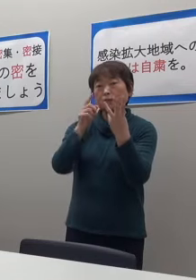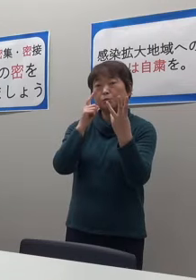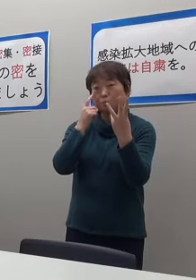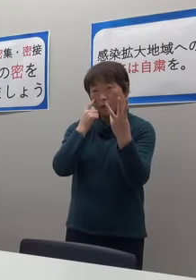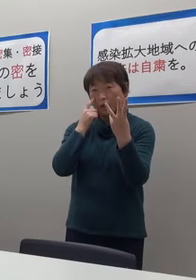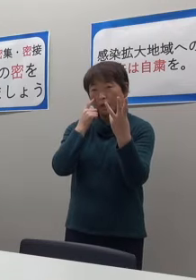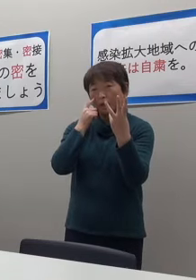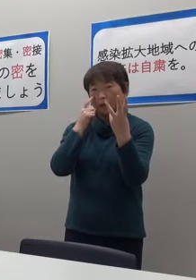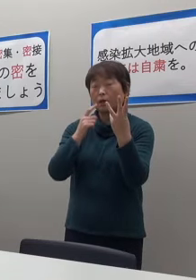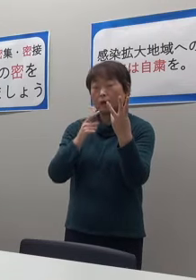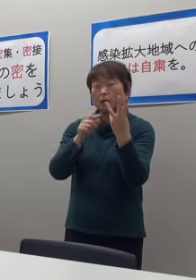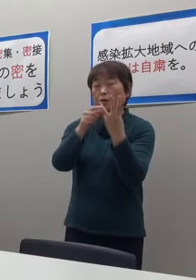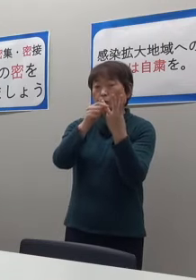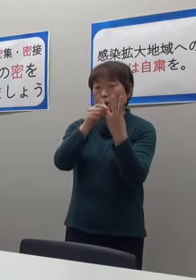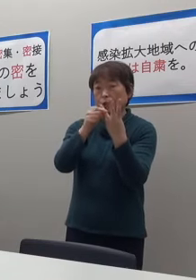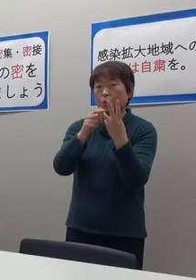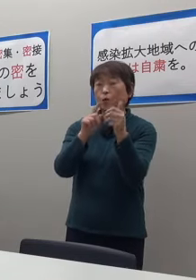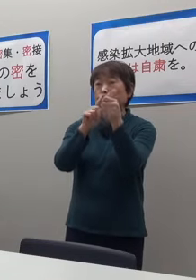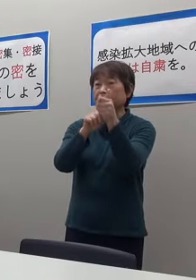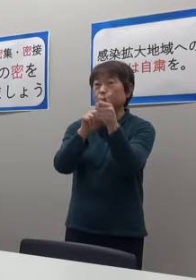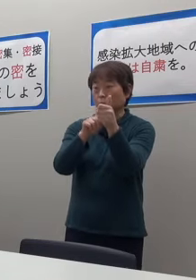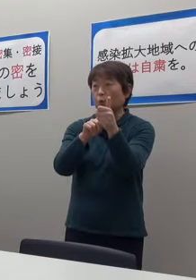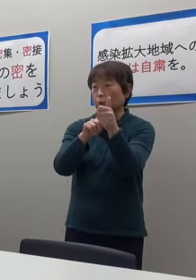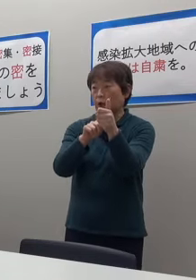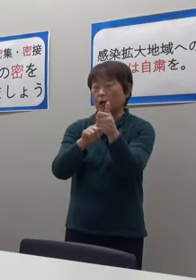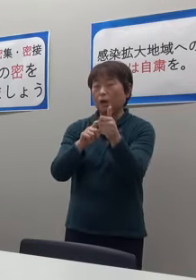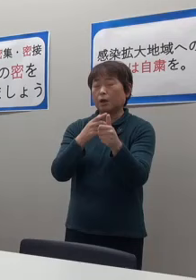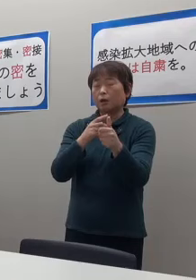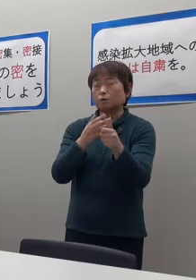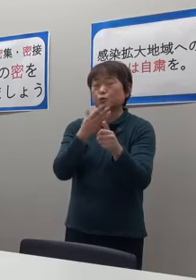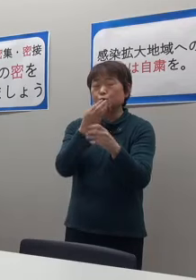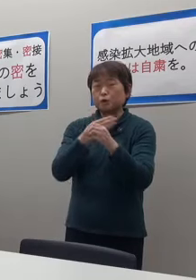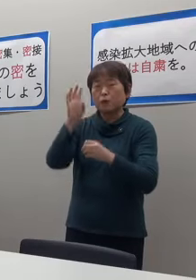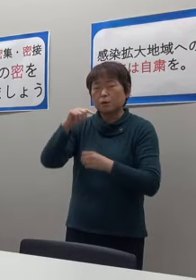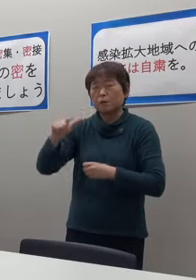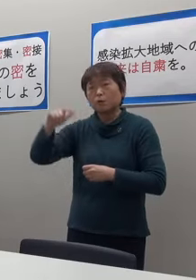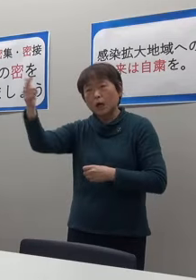外のこう出入りとか、その辺あのアップデートしてるんだろうと教えてください。はい、